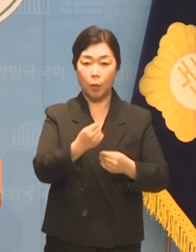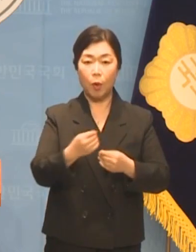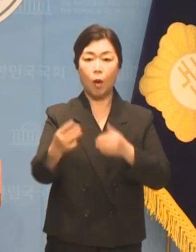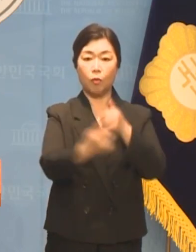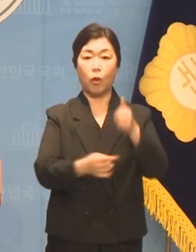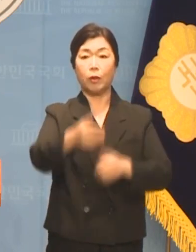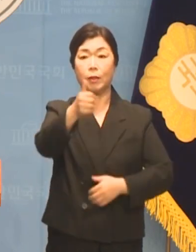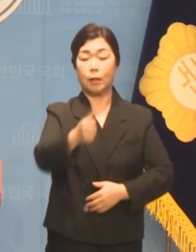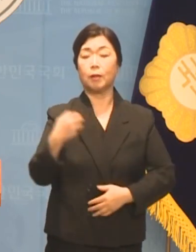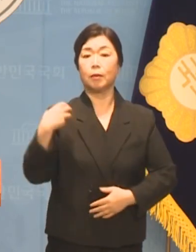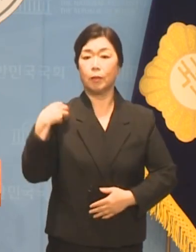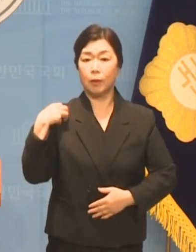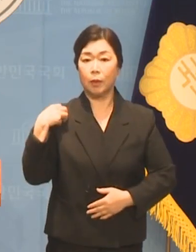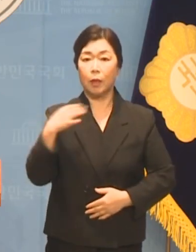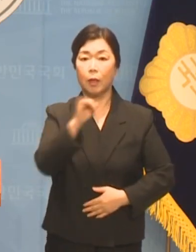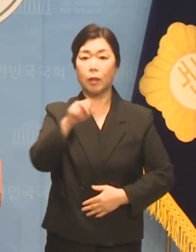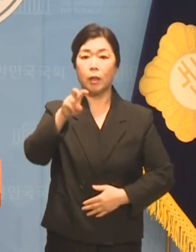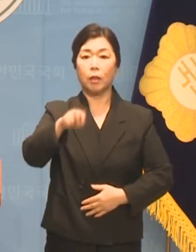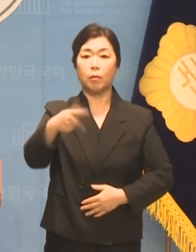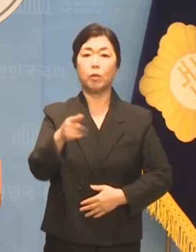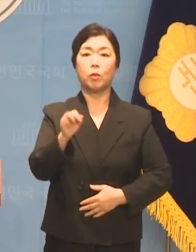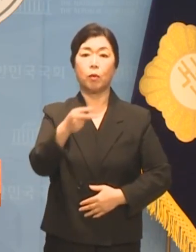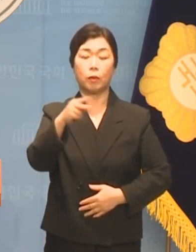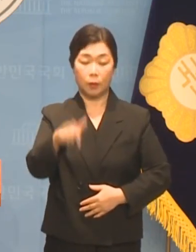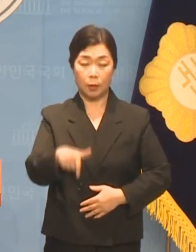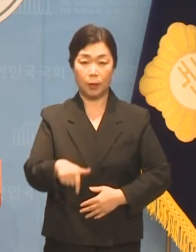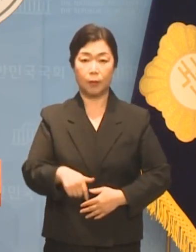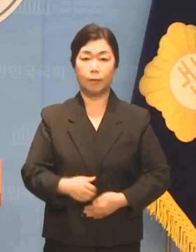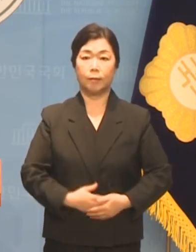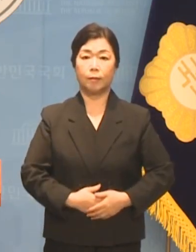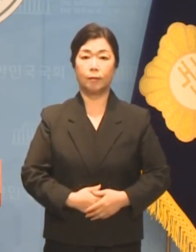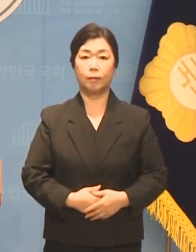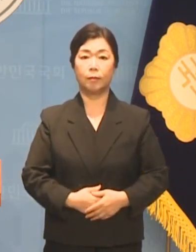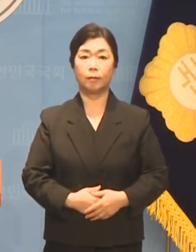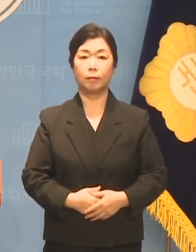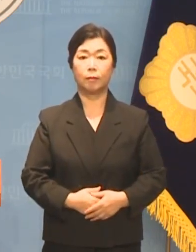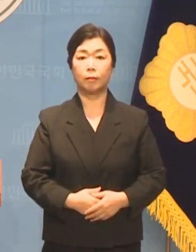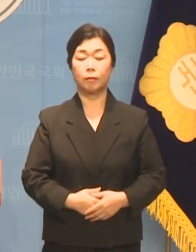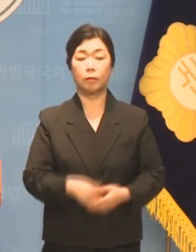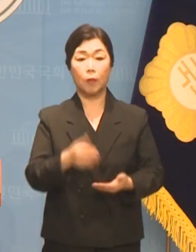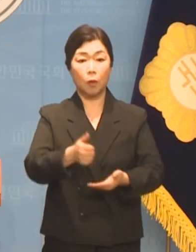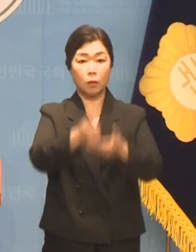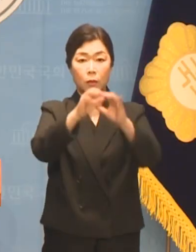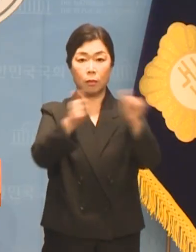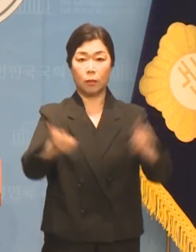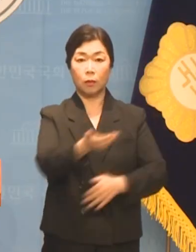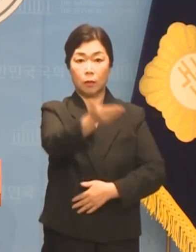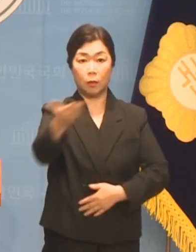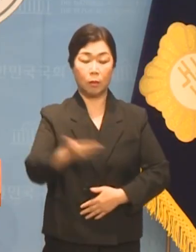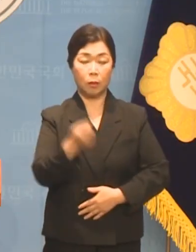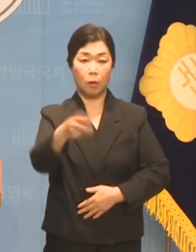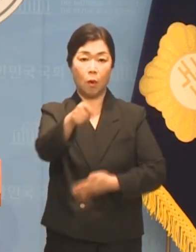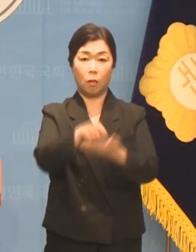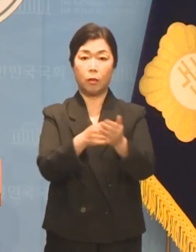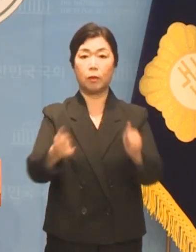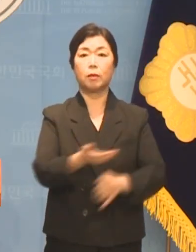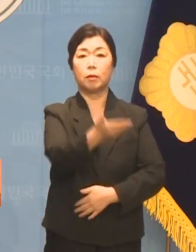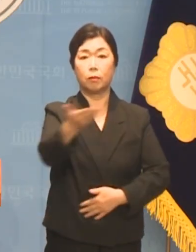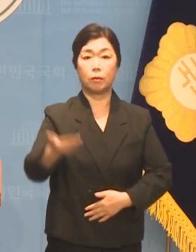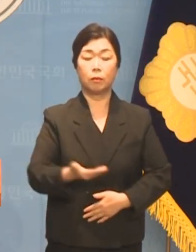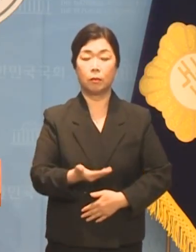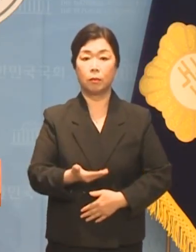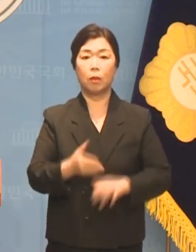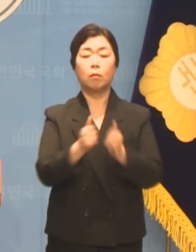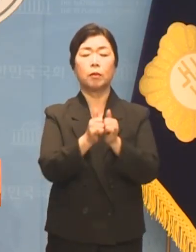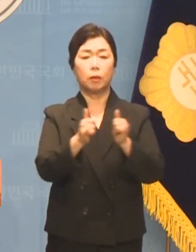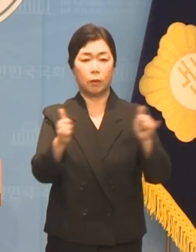국방안보위원장을 맡고 계시는 임종득 의원님이십니다. 존경하는 국민 여러분, 그리고 언론인 여러분, 국민